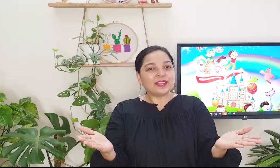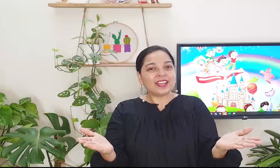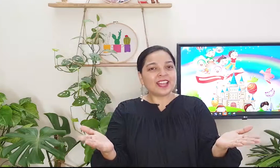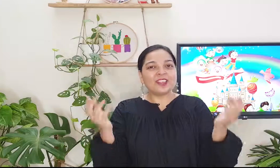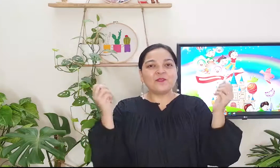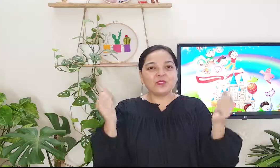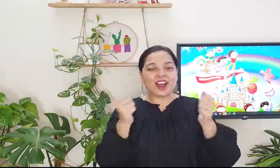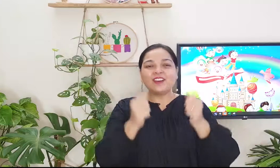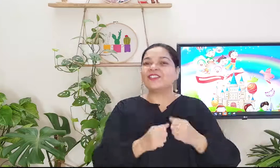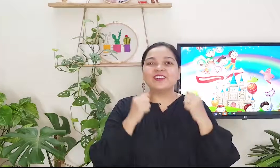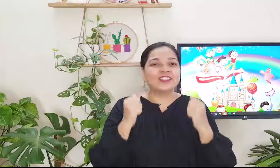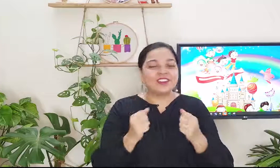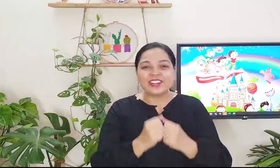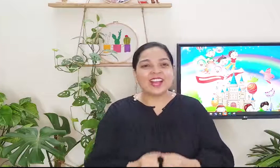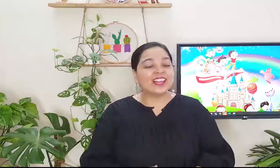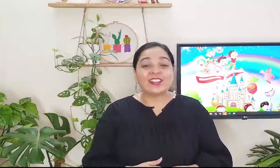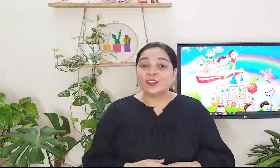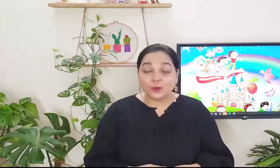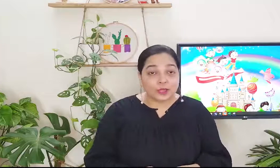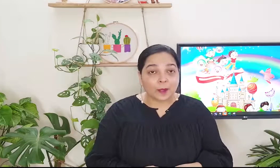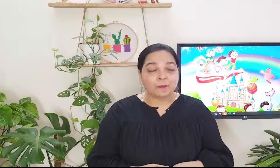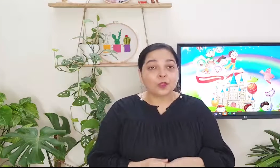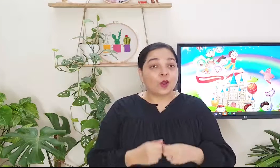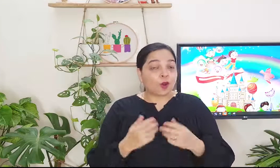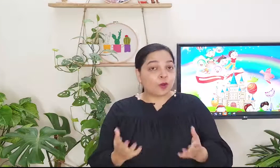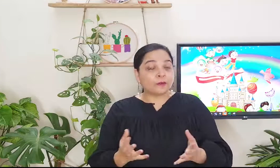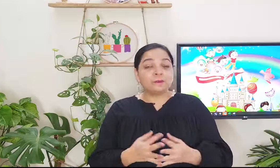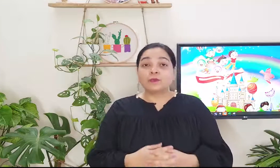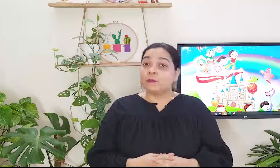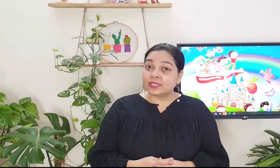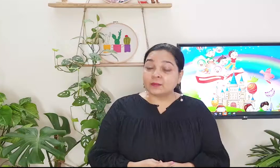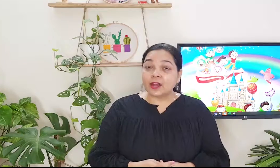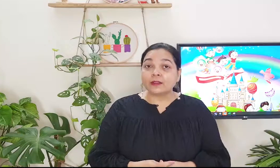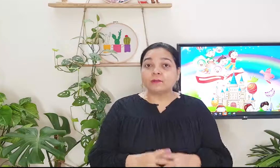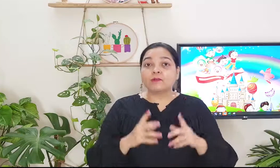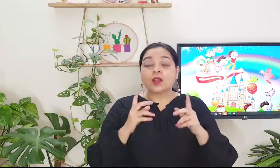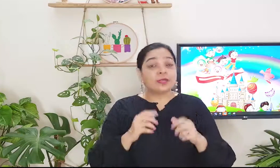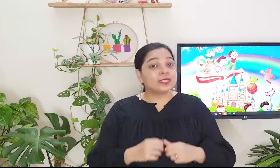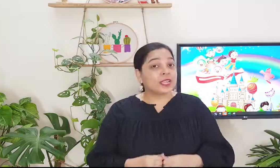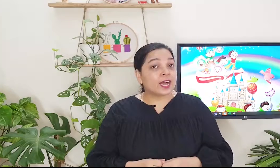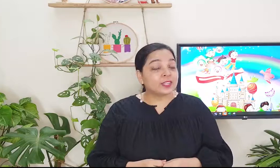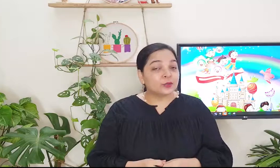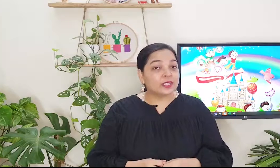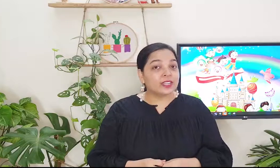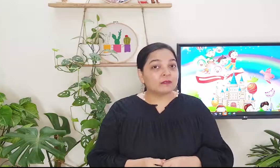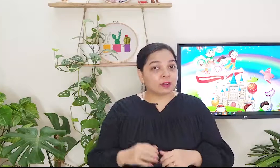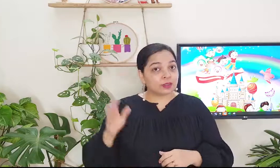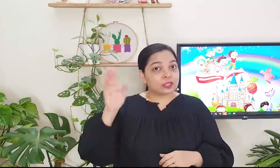মাস! ওয়াও, গ্লোরি, হালেলুইয়া। আর আগের পারে আমরা কার গল্প শুনেছিলাম, কার